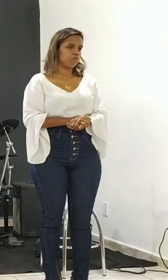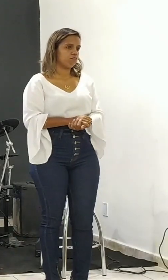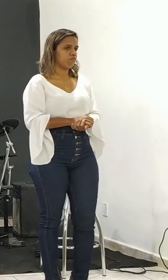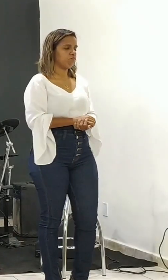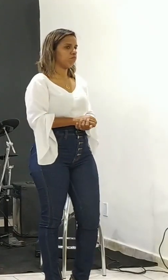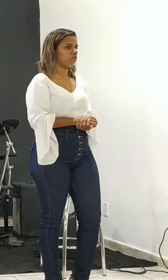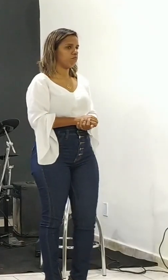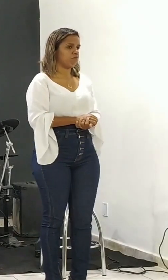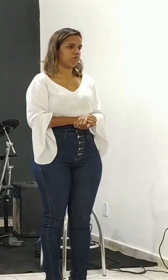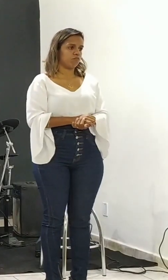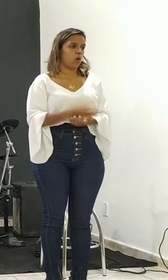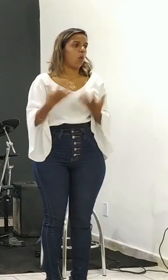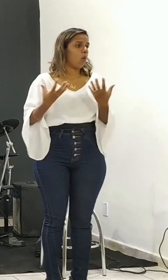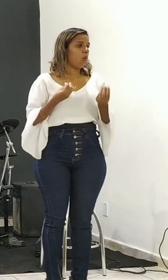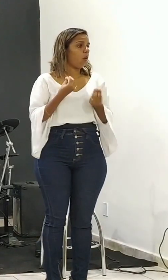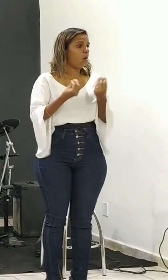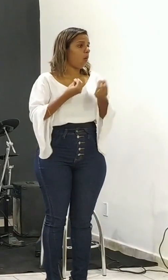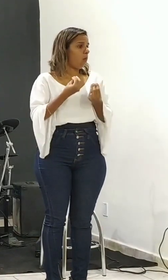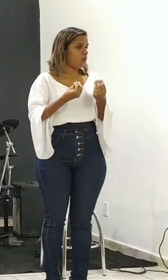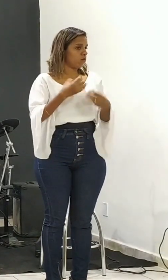Como que pode se sentir só?